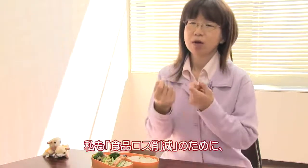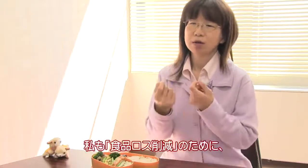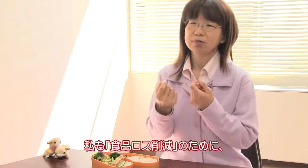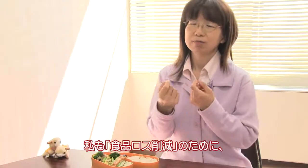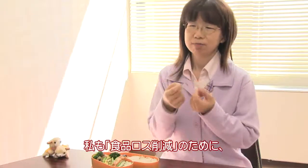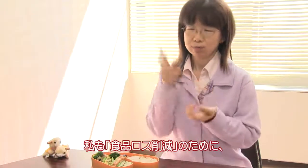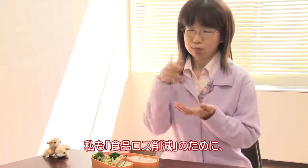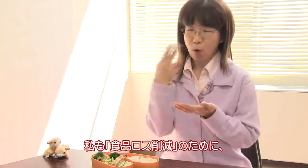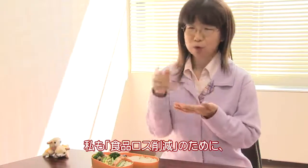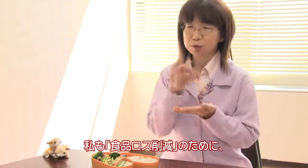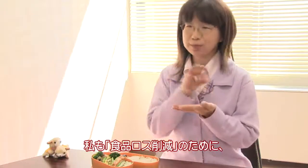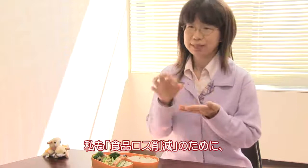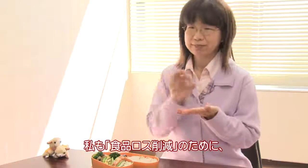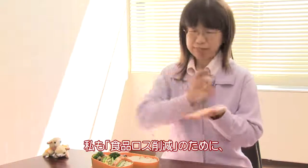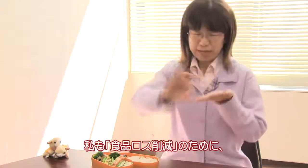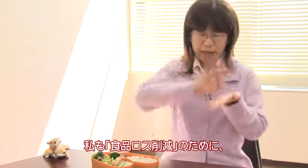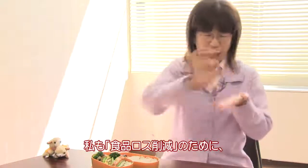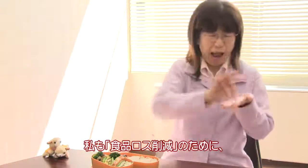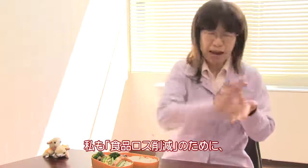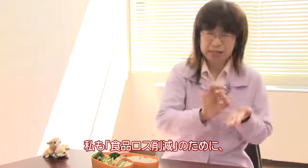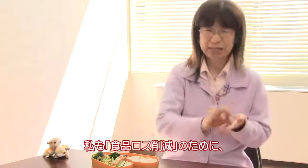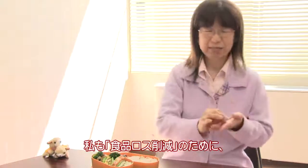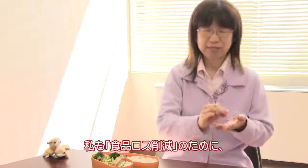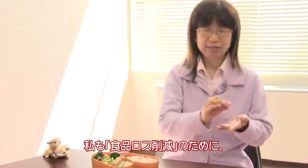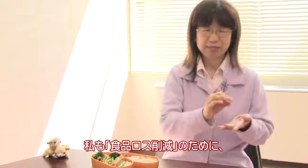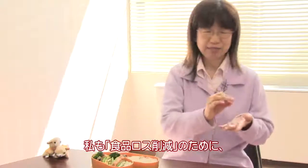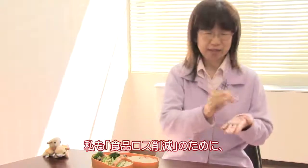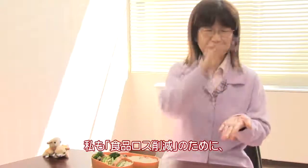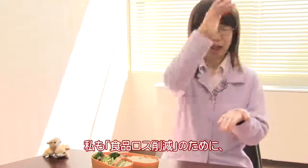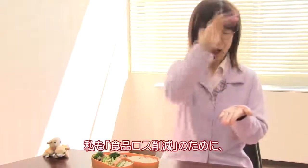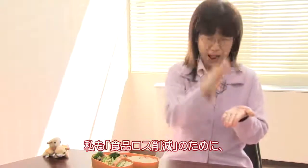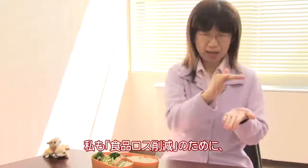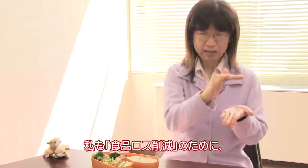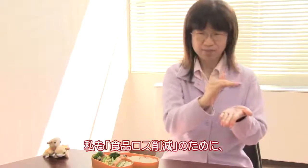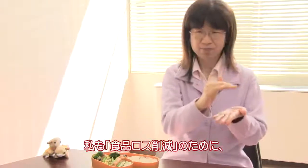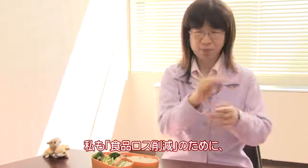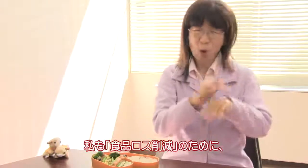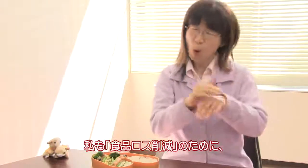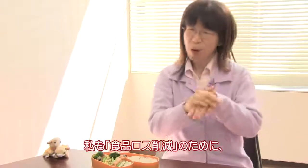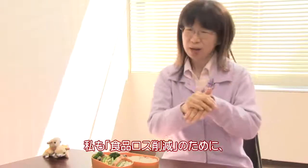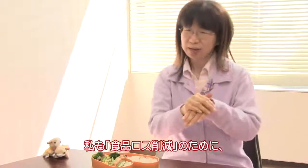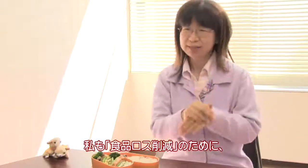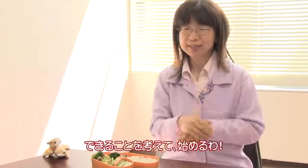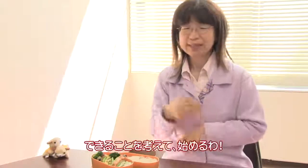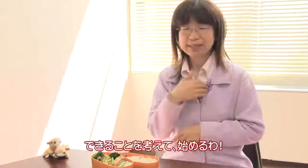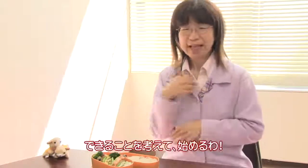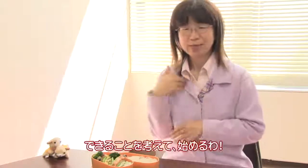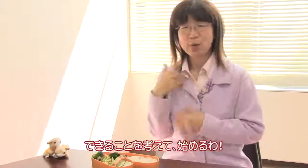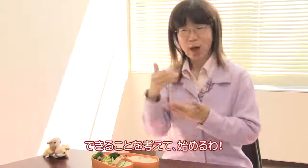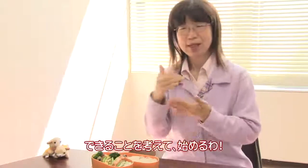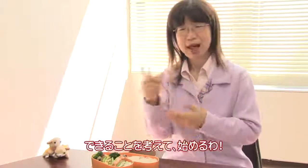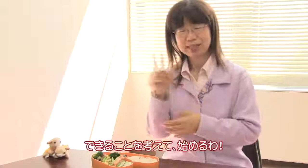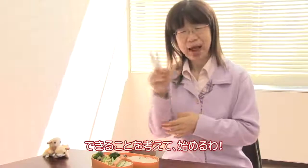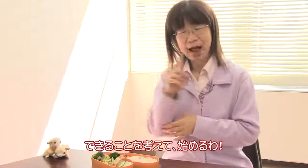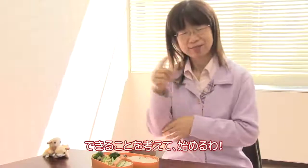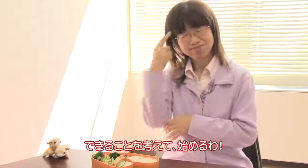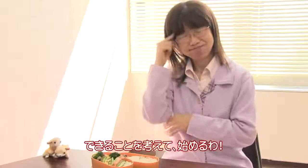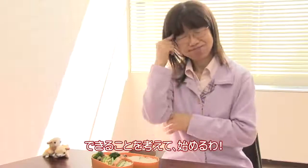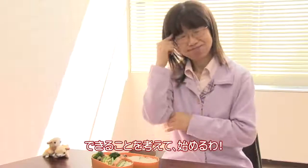私も食品ロスあ削減のためにできることは何か